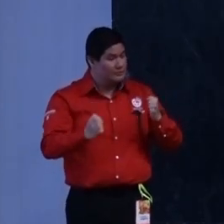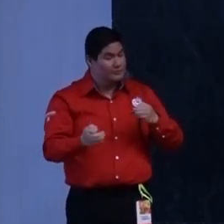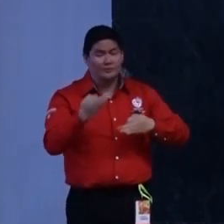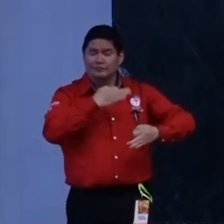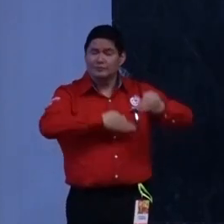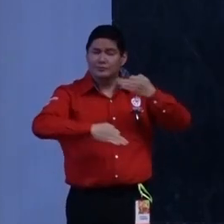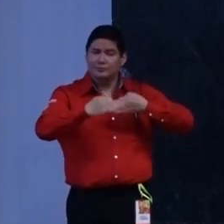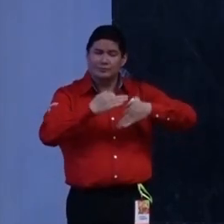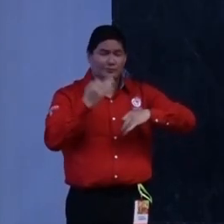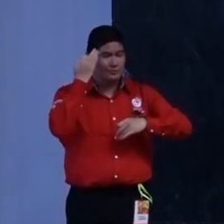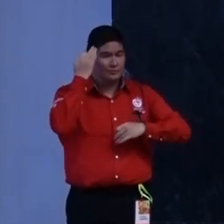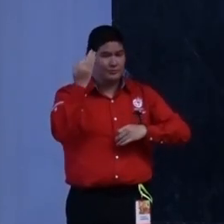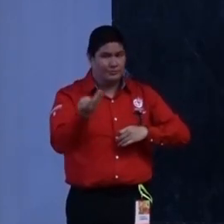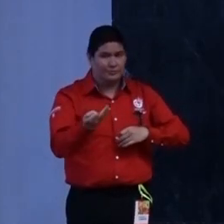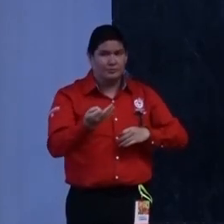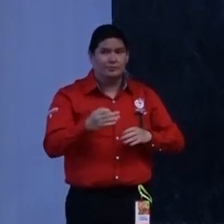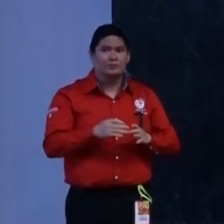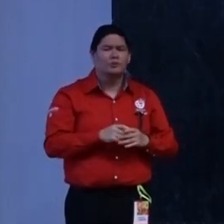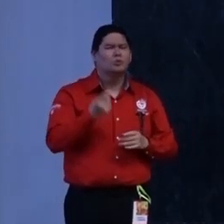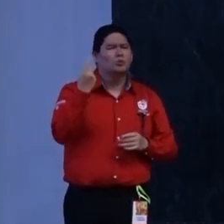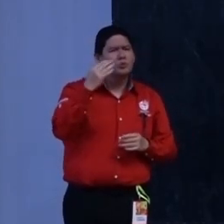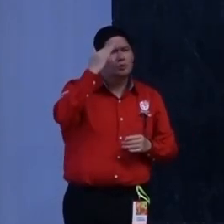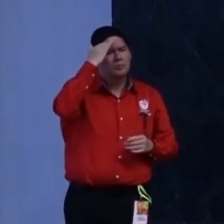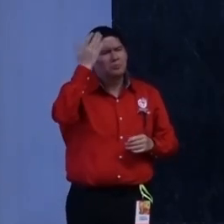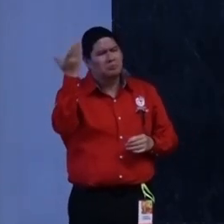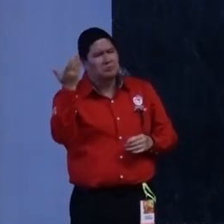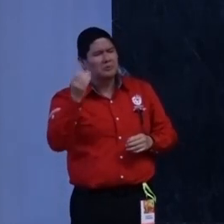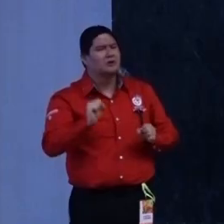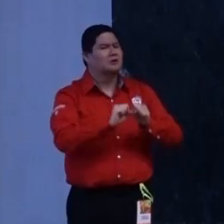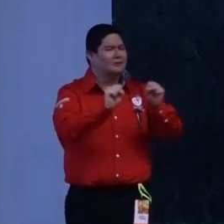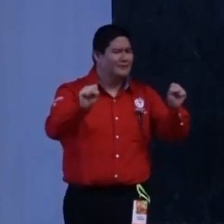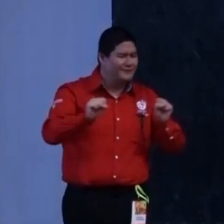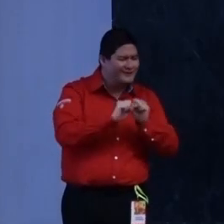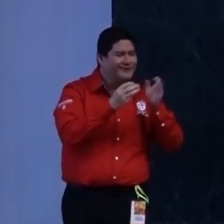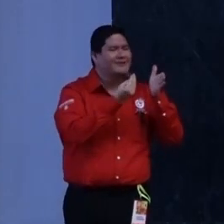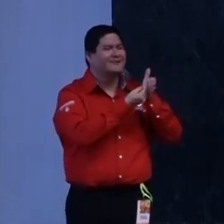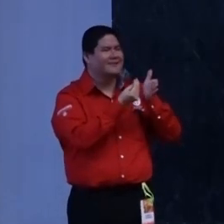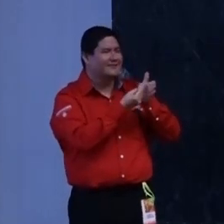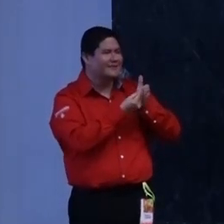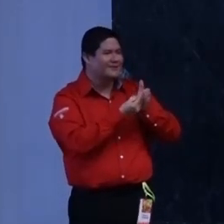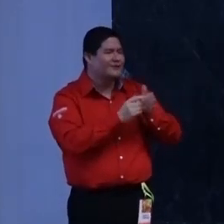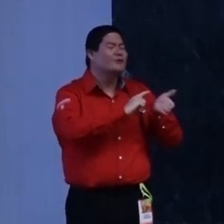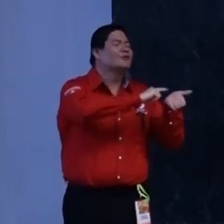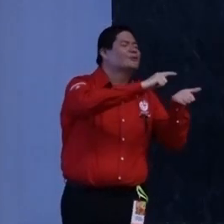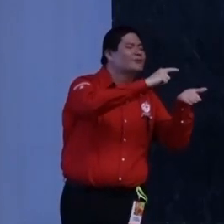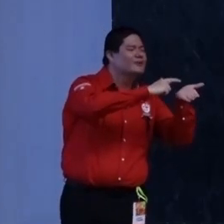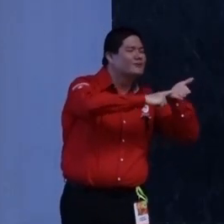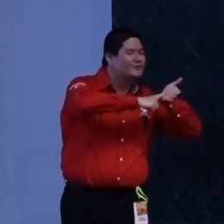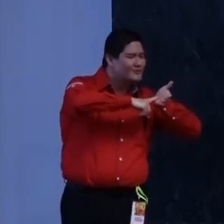del tiempo. Y uno pensaría que el salón de clases es un espacio aburrido o